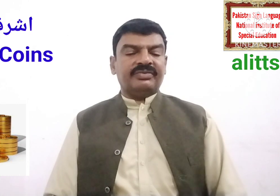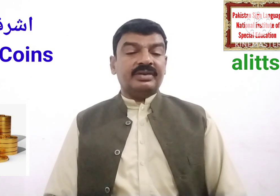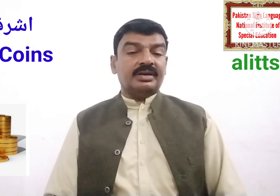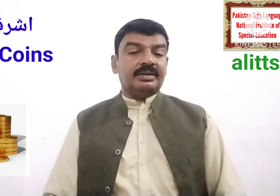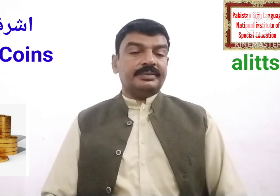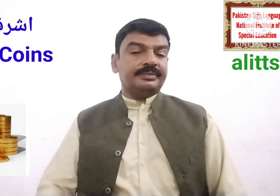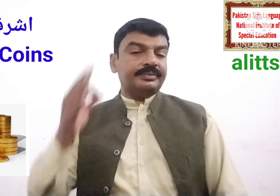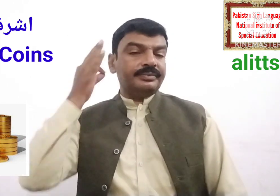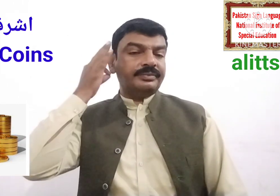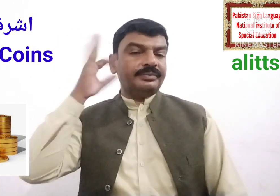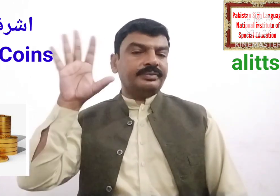ashrafiyan,